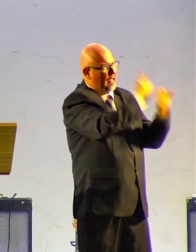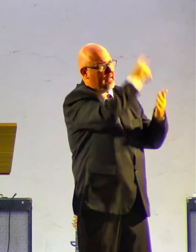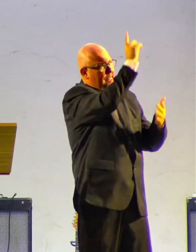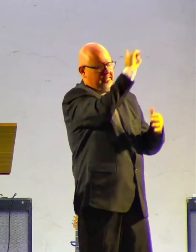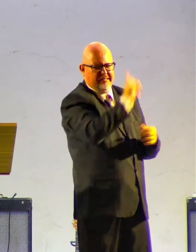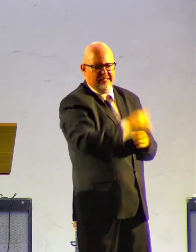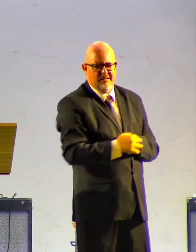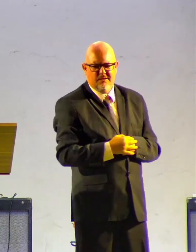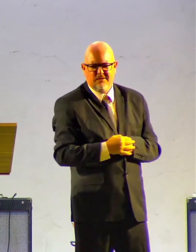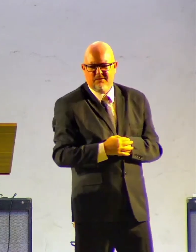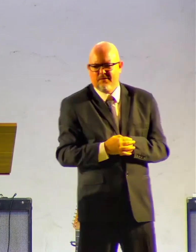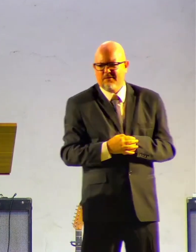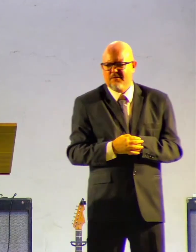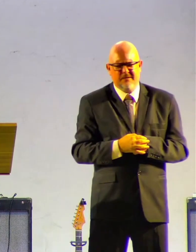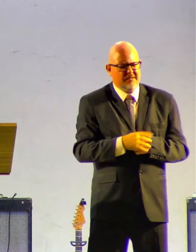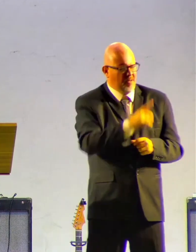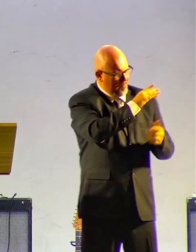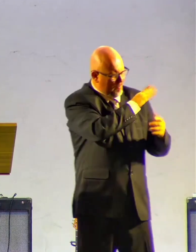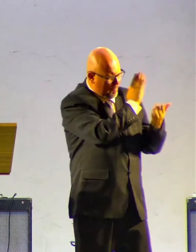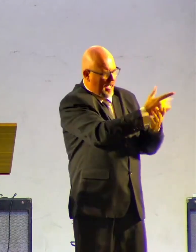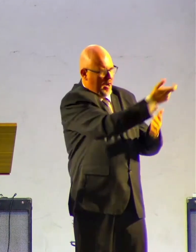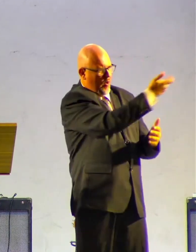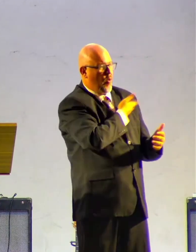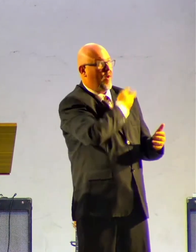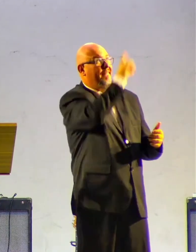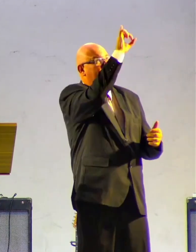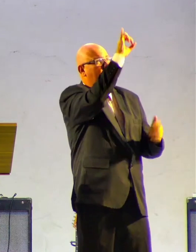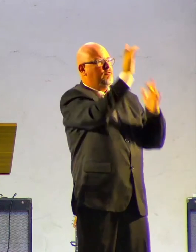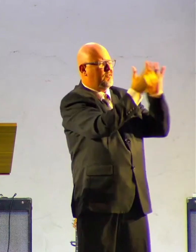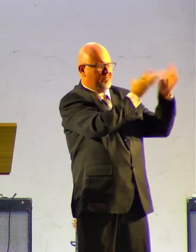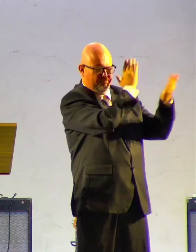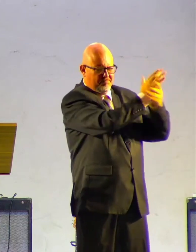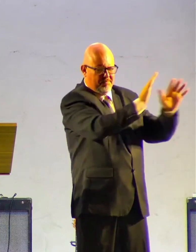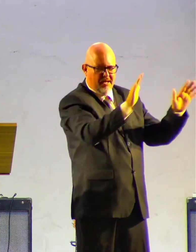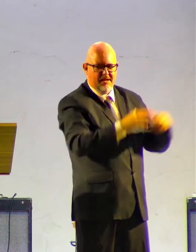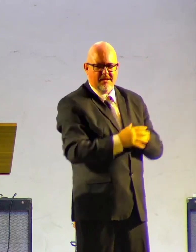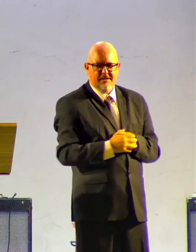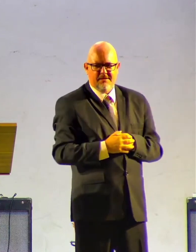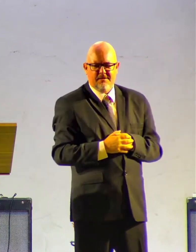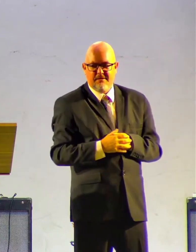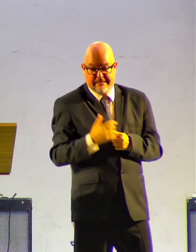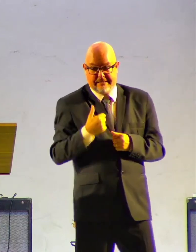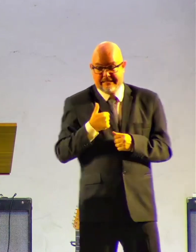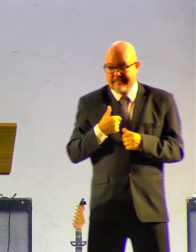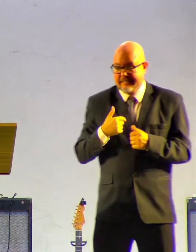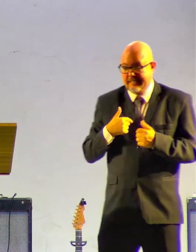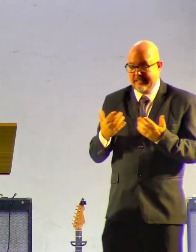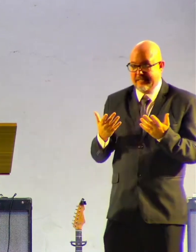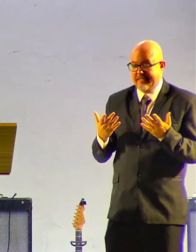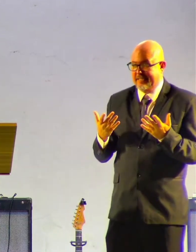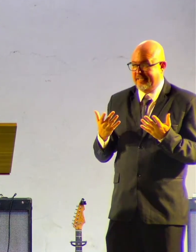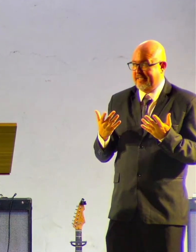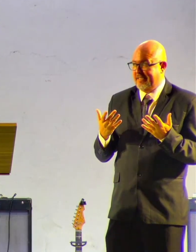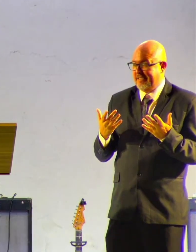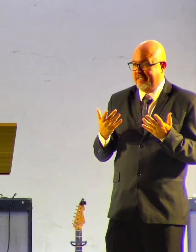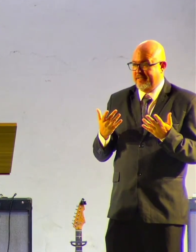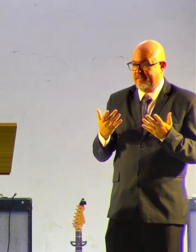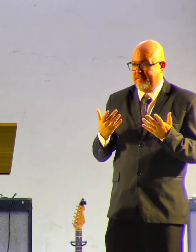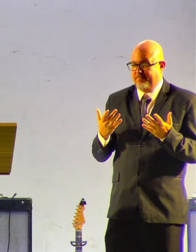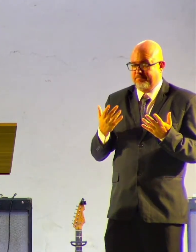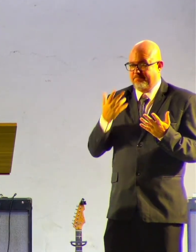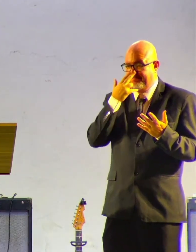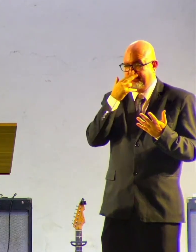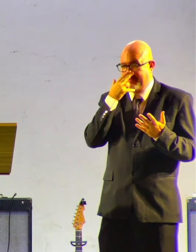nessa tolice, por favor não me dirija a palavra. E confesso a vocês que por um momento eu fiquei